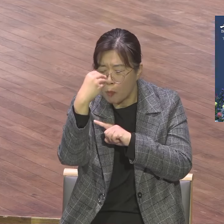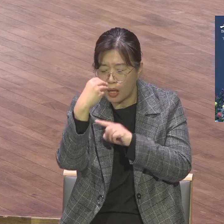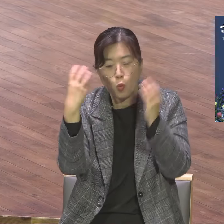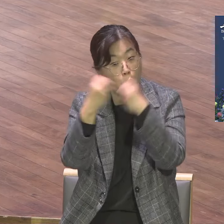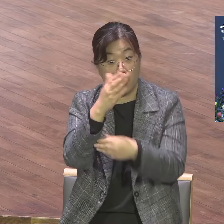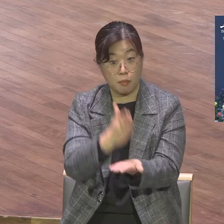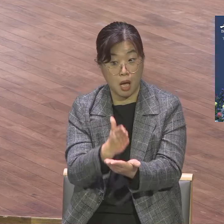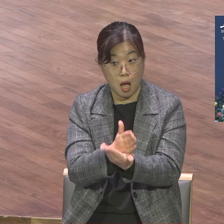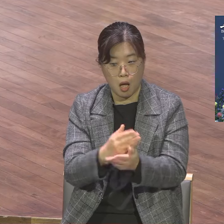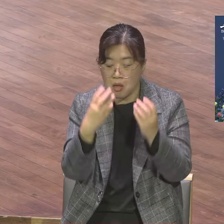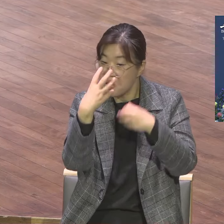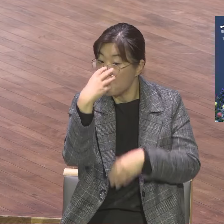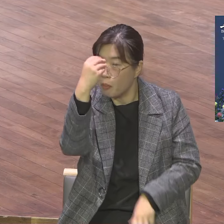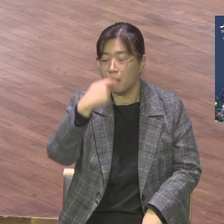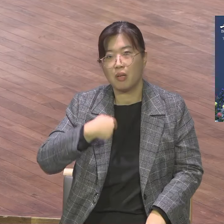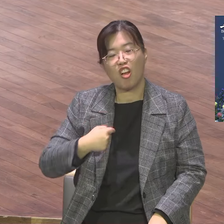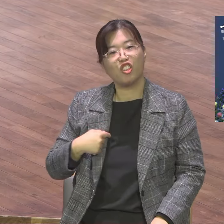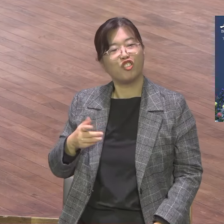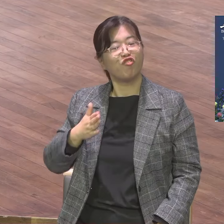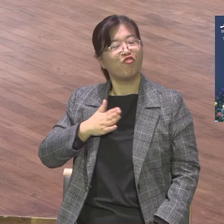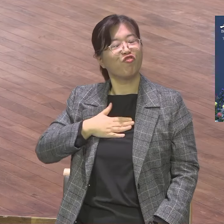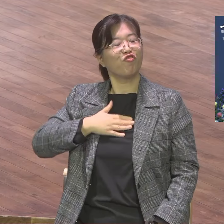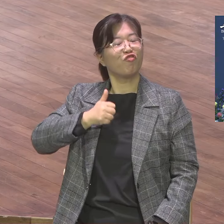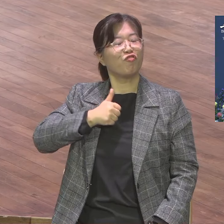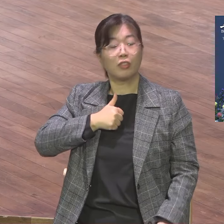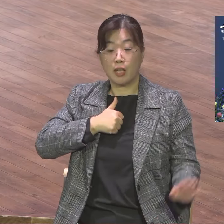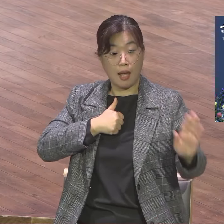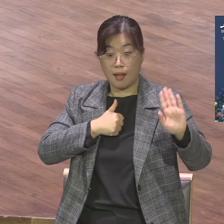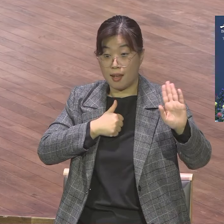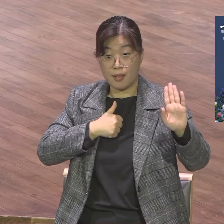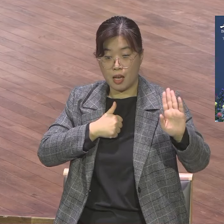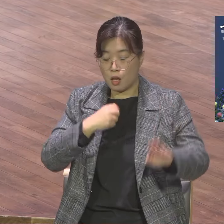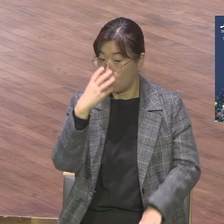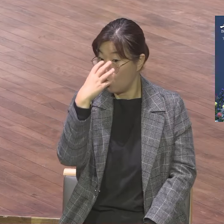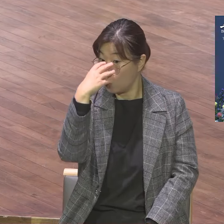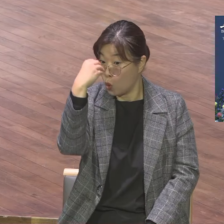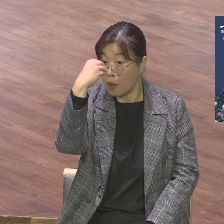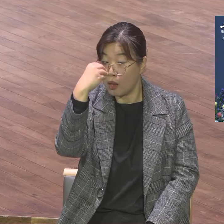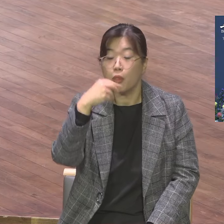세상이 말하는 그 교만을 말하는 게 아니에요. 성경의 교만은요,